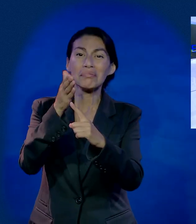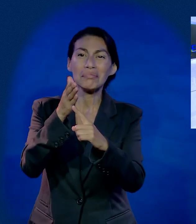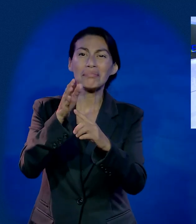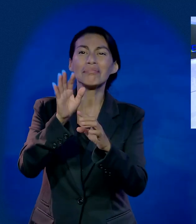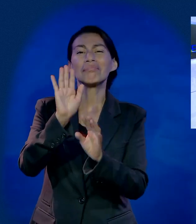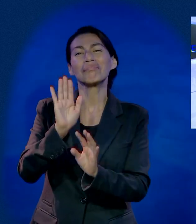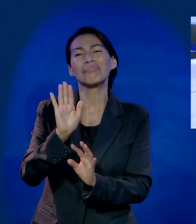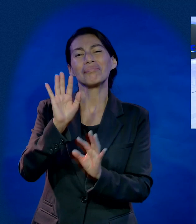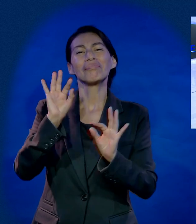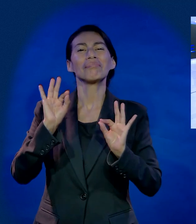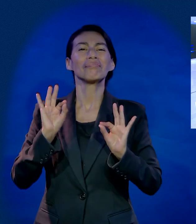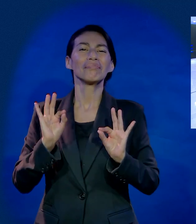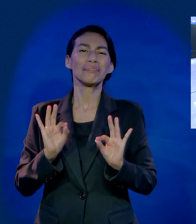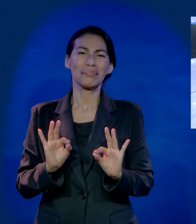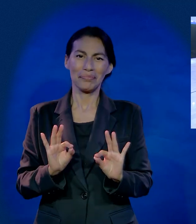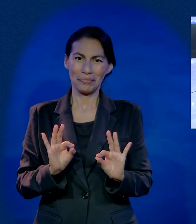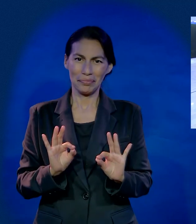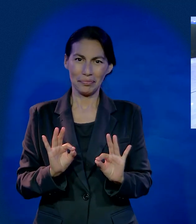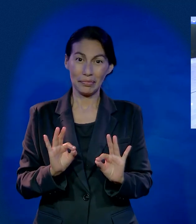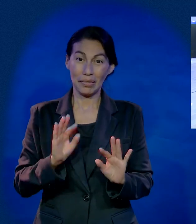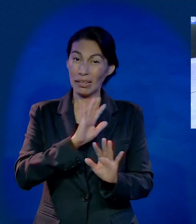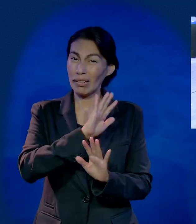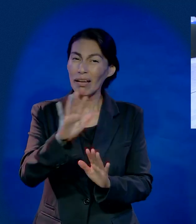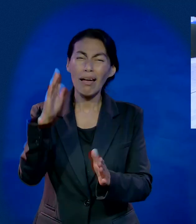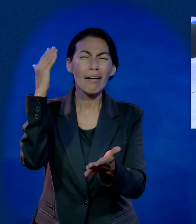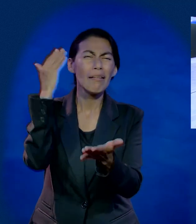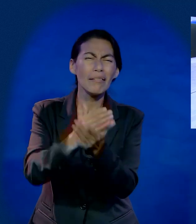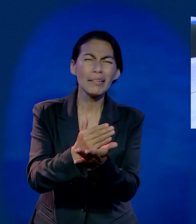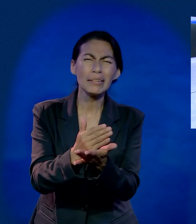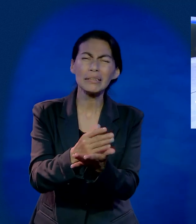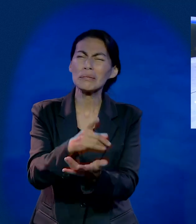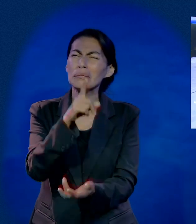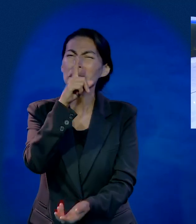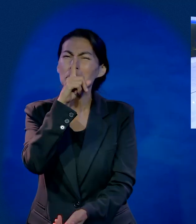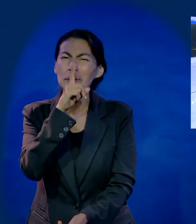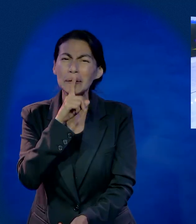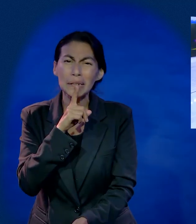Participas en la iglesia y finges bienestar.